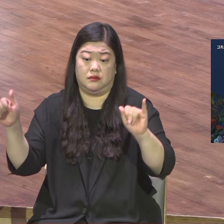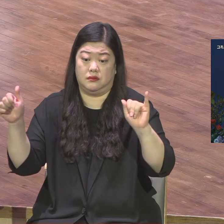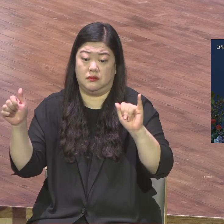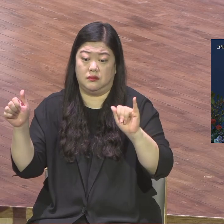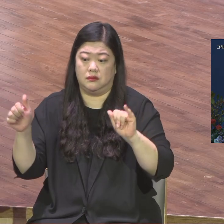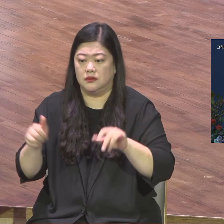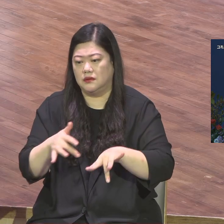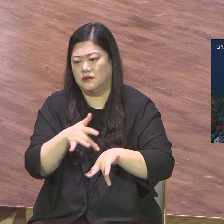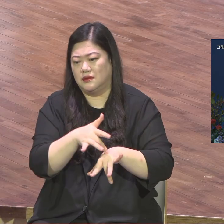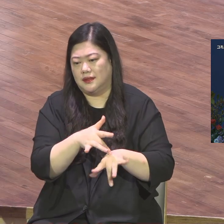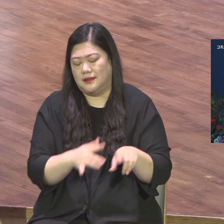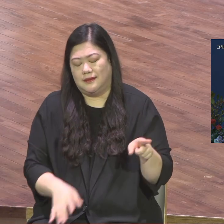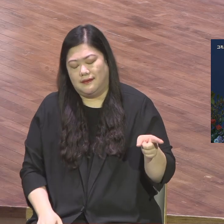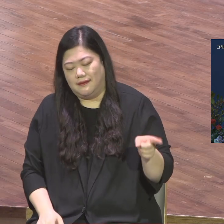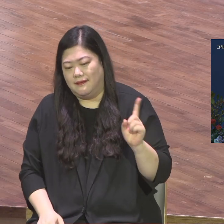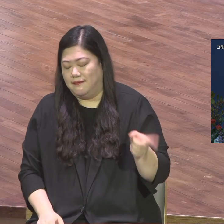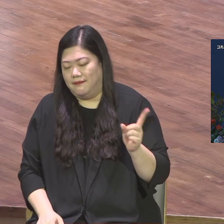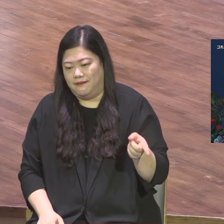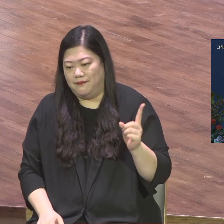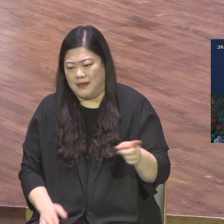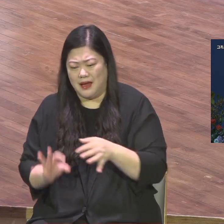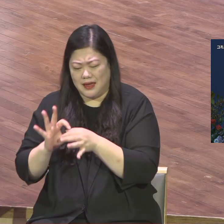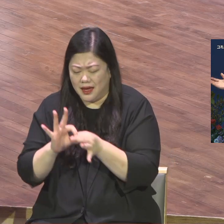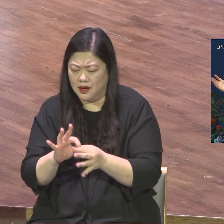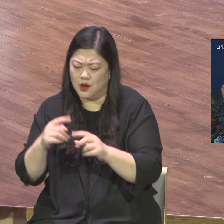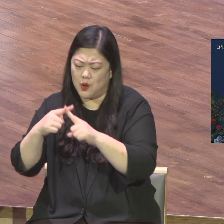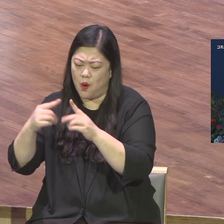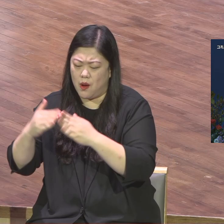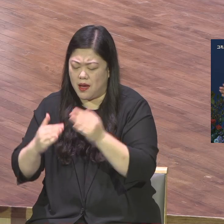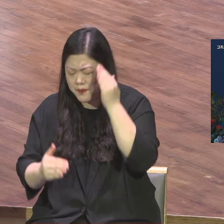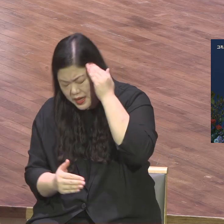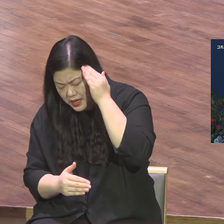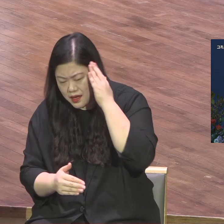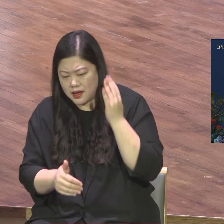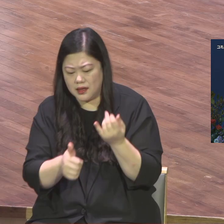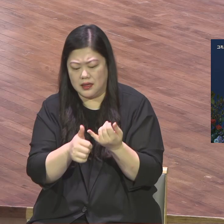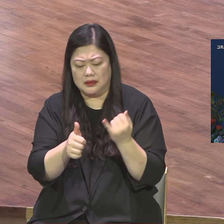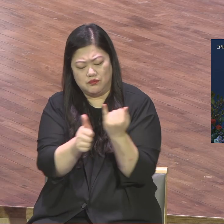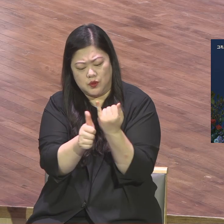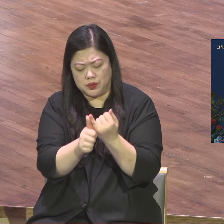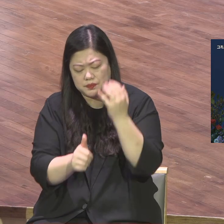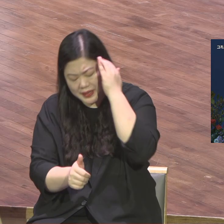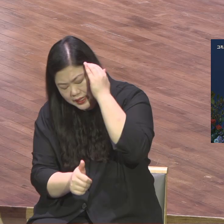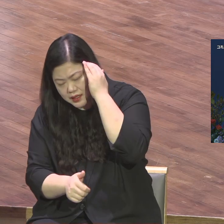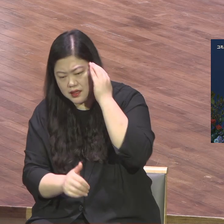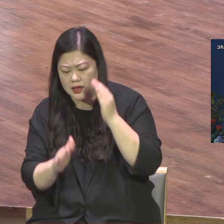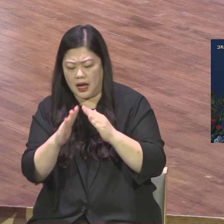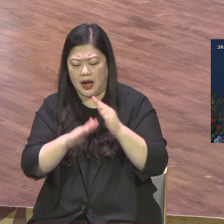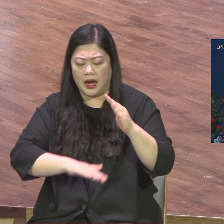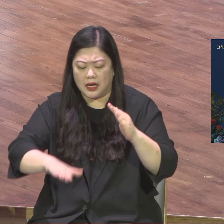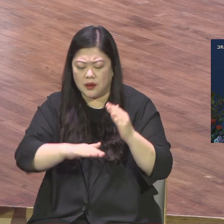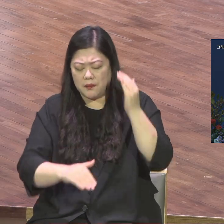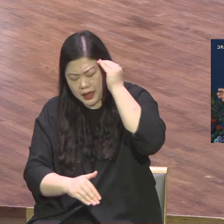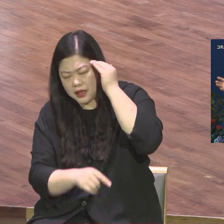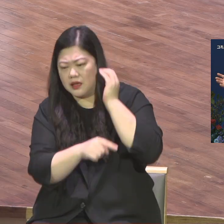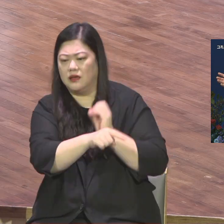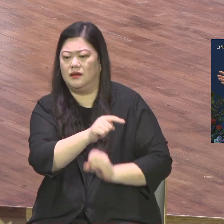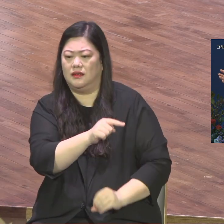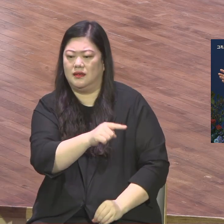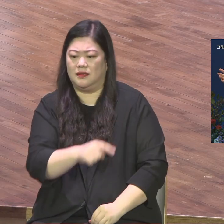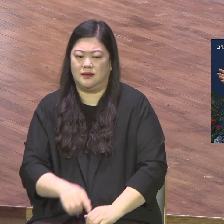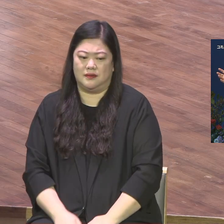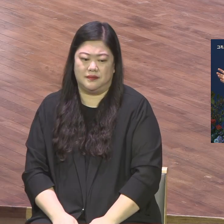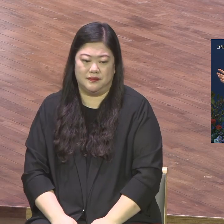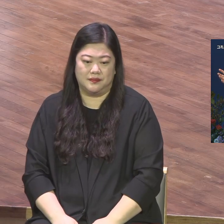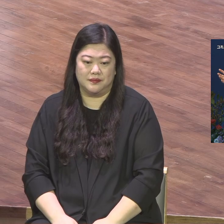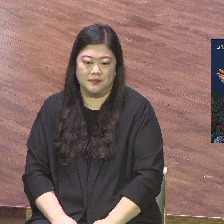그래서 사단은 끊임없이 교회를 깨고 가정을 깨고, 교회 다 깨졌어요. 거의 힘 없어요. 교회가 무슨